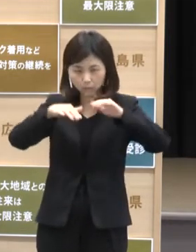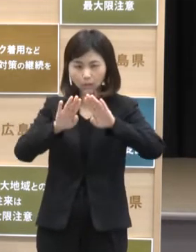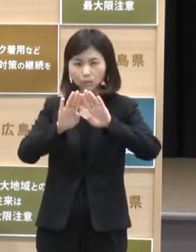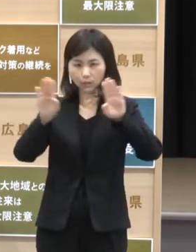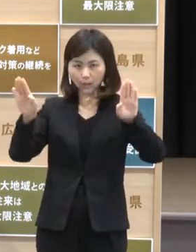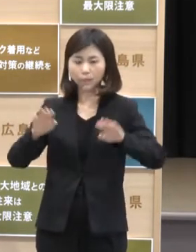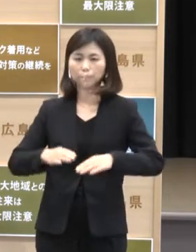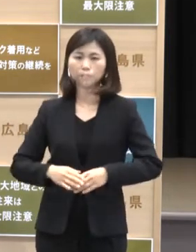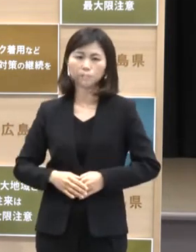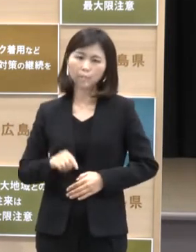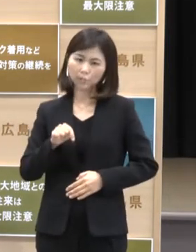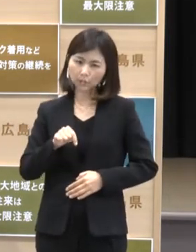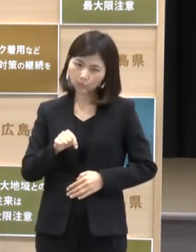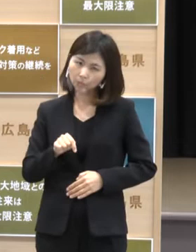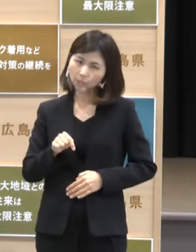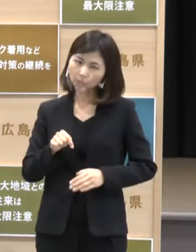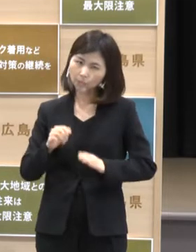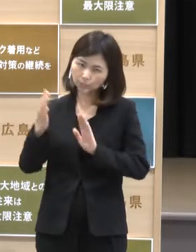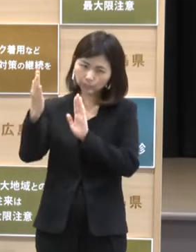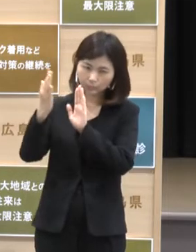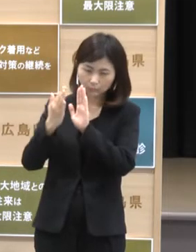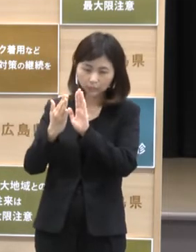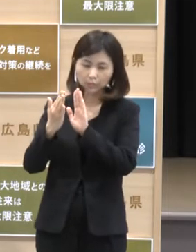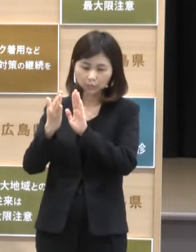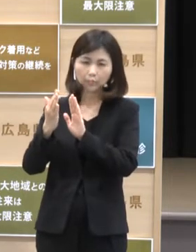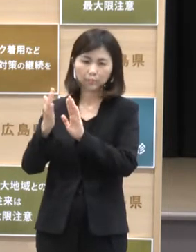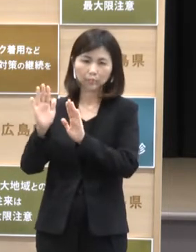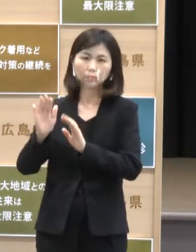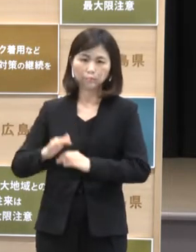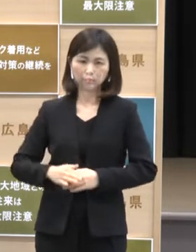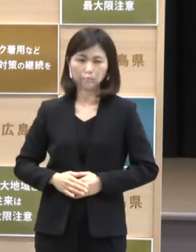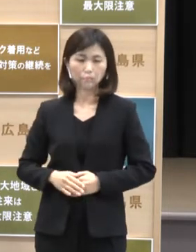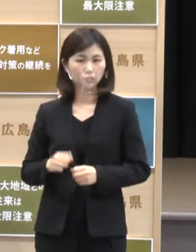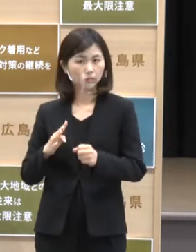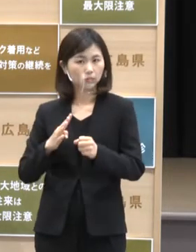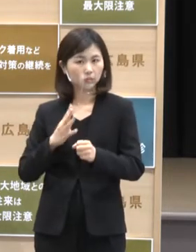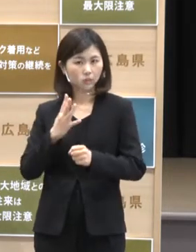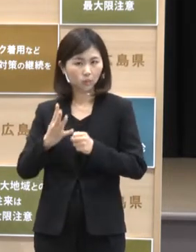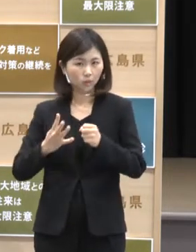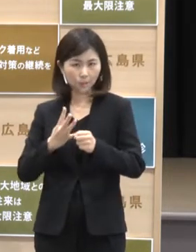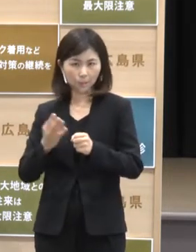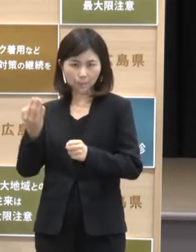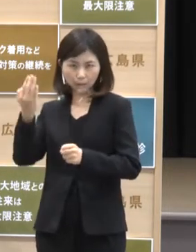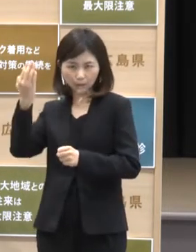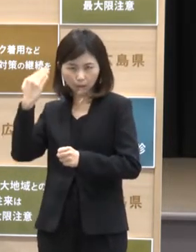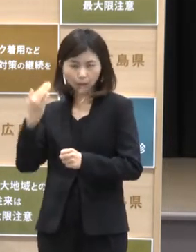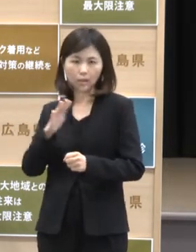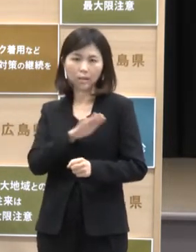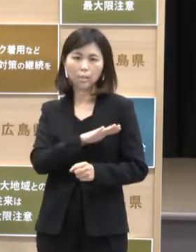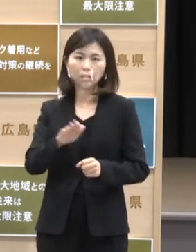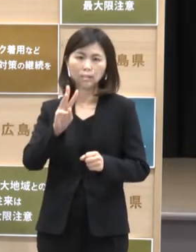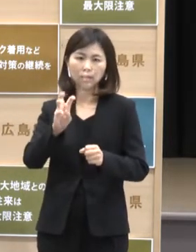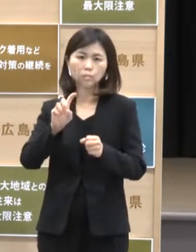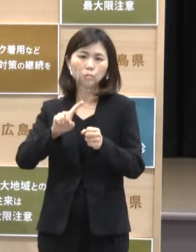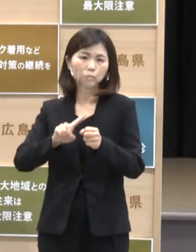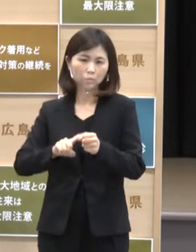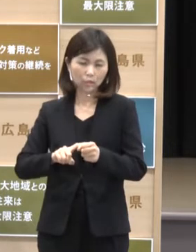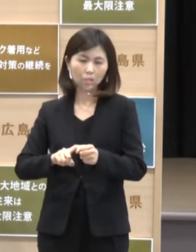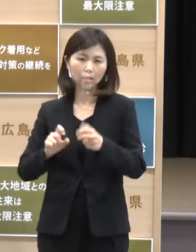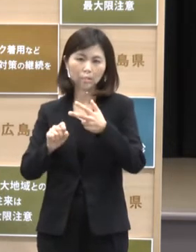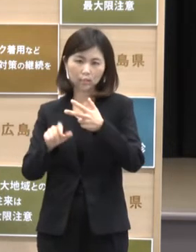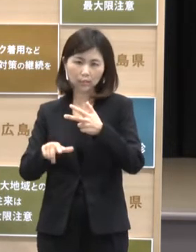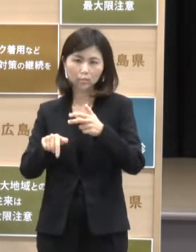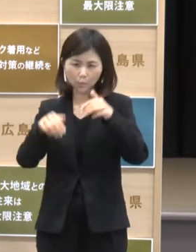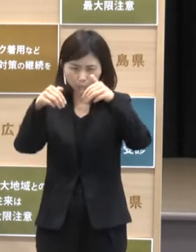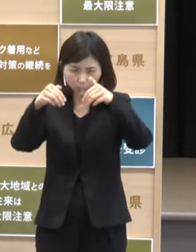くという状況にあるかと思います。近年4年前の平成30年7月豪雨災害をはじめと